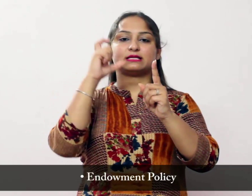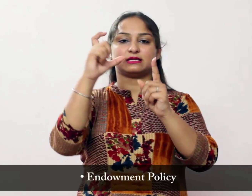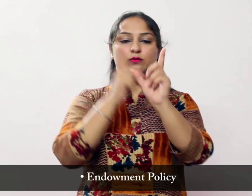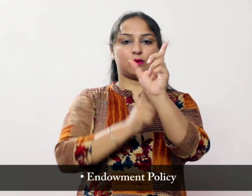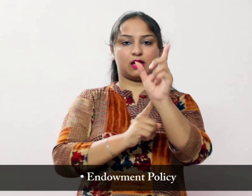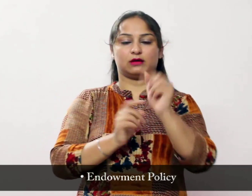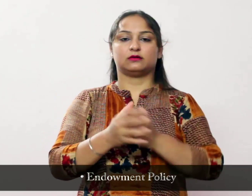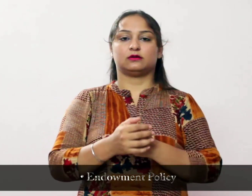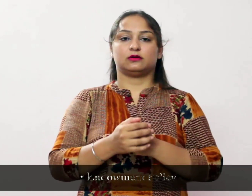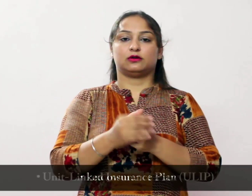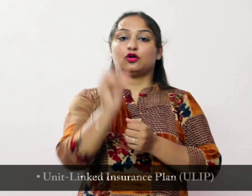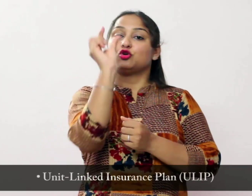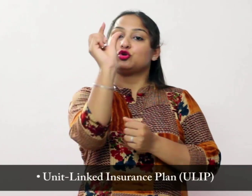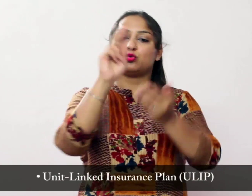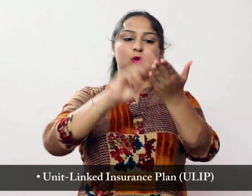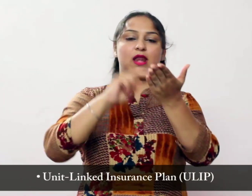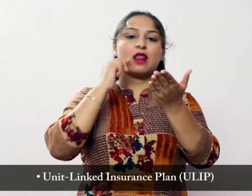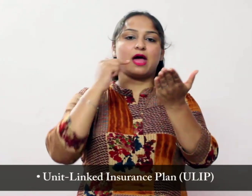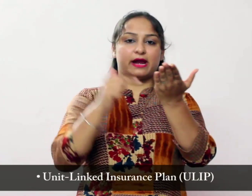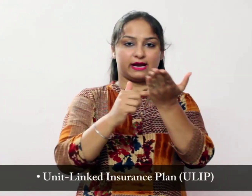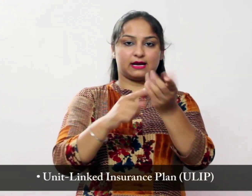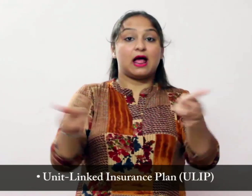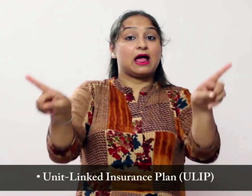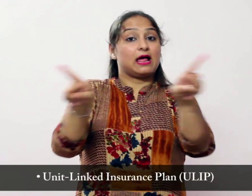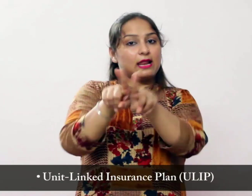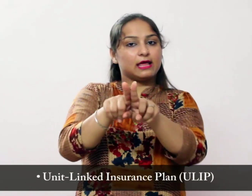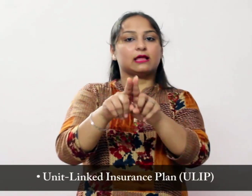यूनिट लिंक्ड बीमा योजना ULIP,